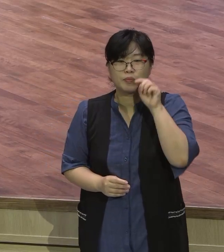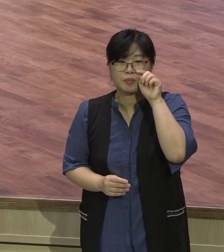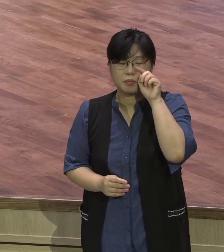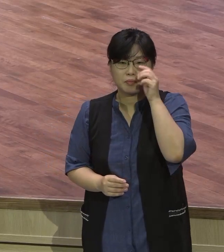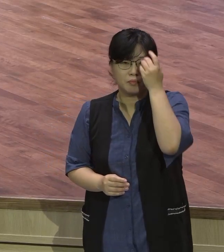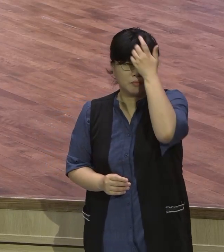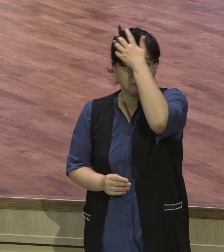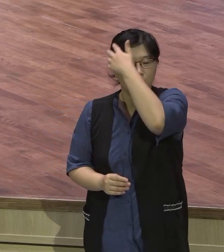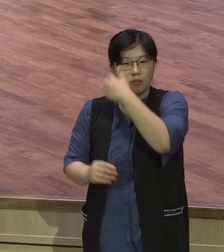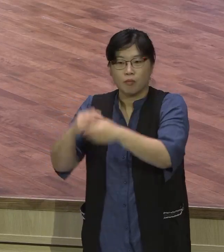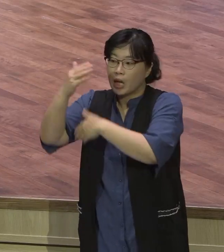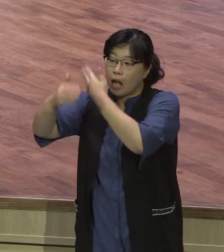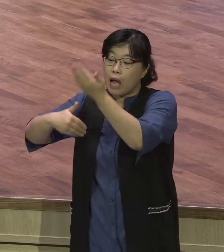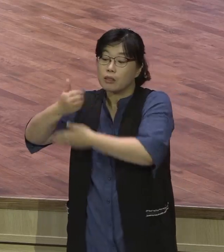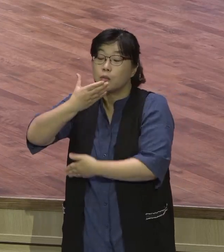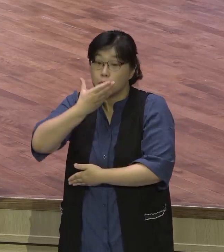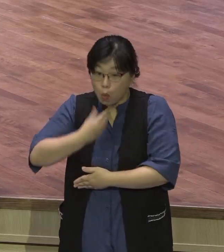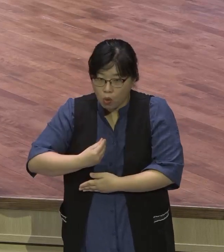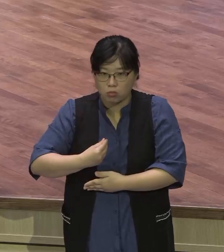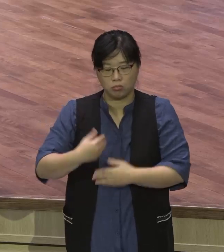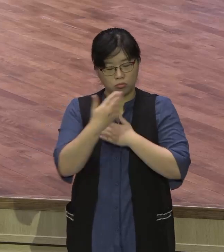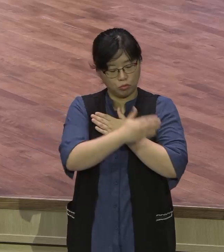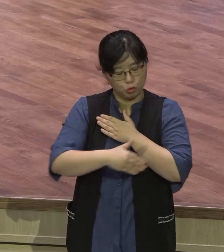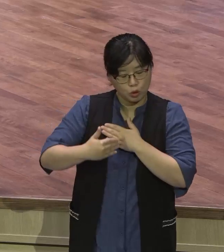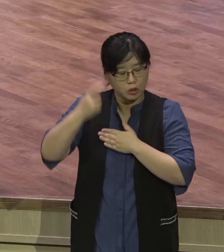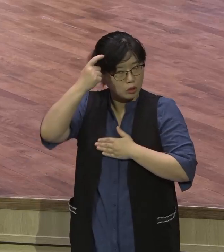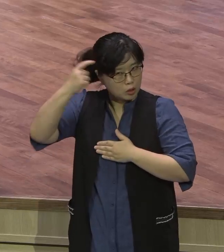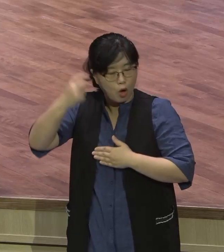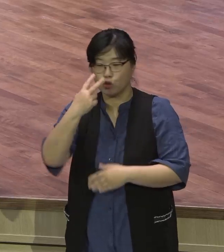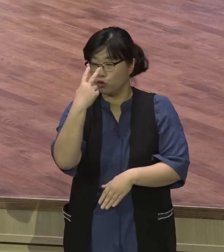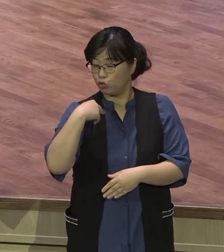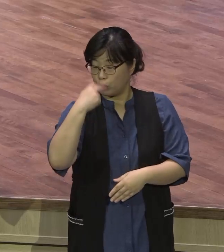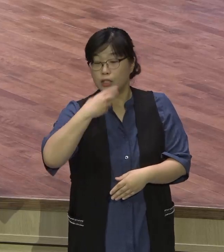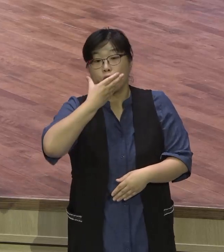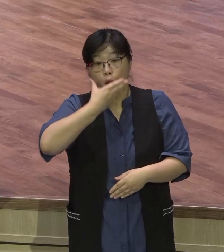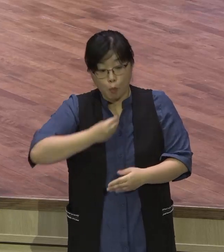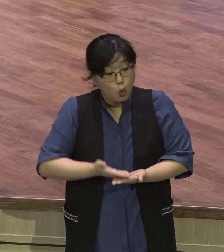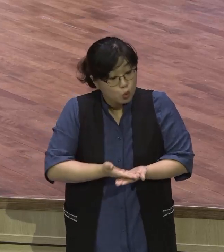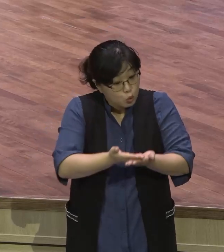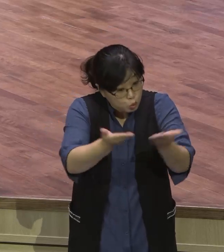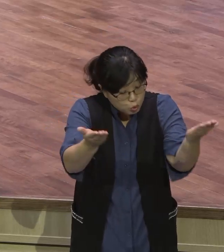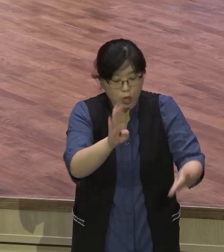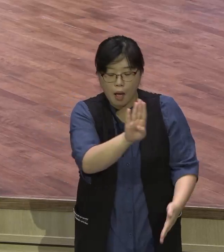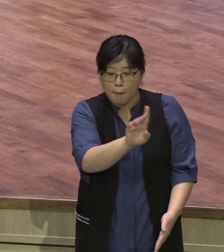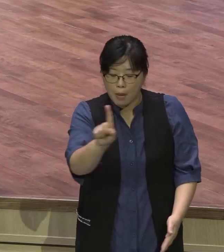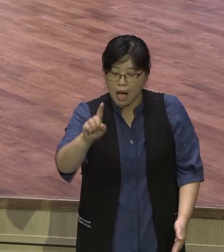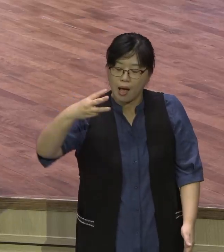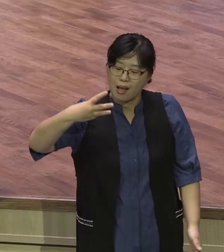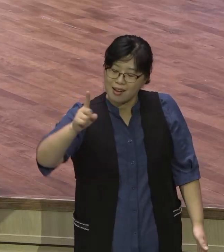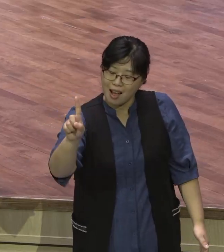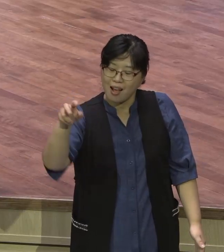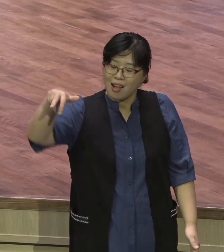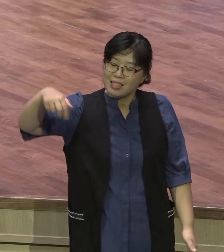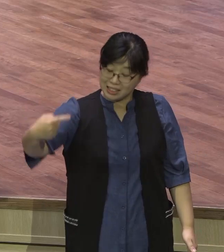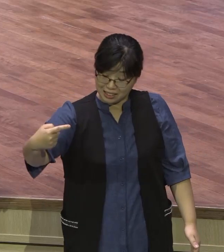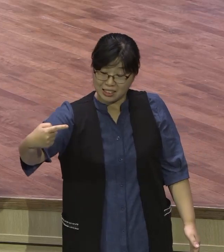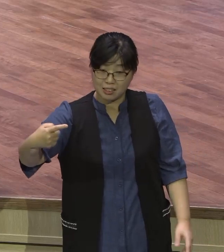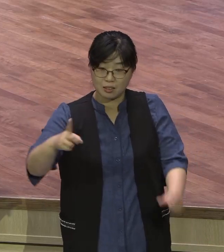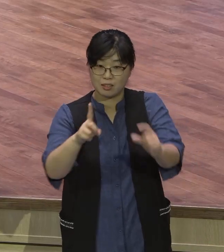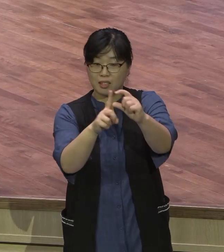하나님께서 복주신은 복을 우리가 어떻게 받을 수 있는가 바라크란 뜻에서 그 답이 있어요. 바라크